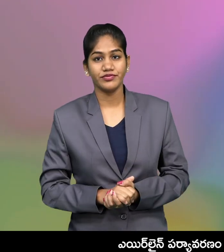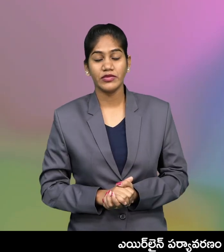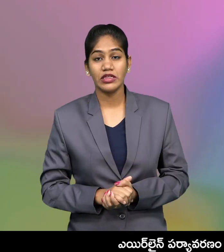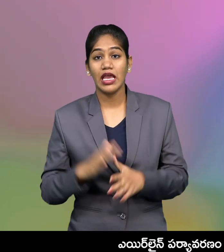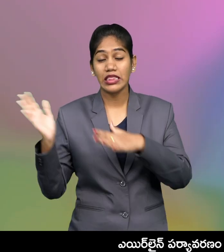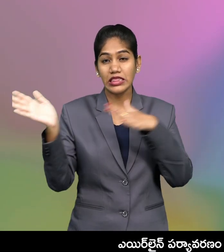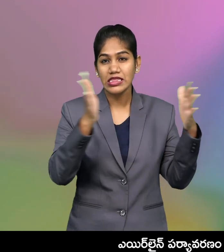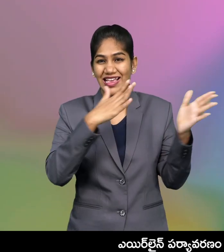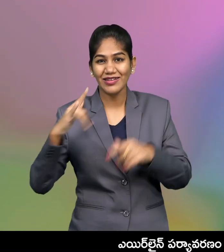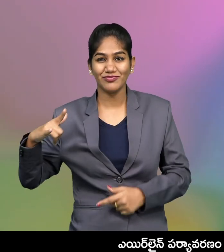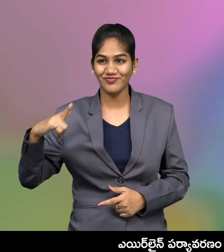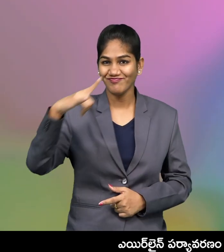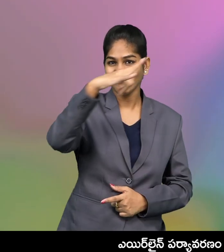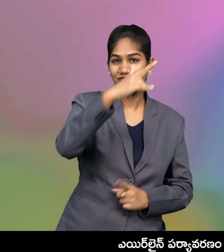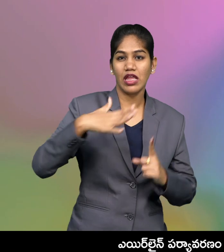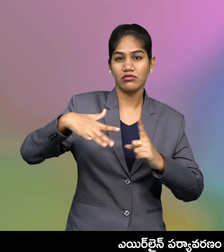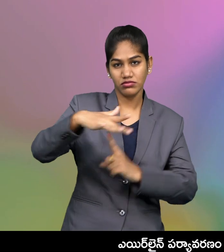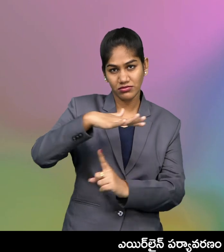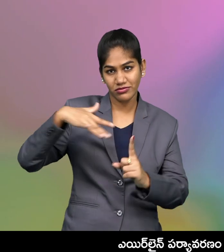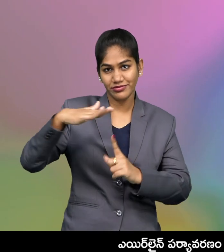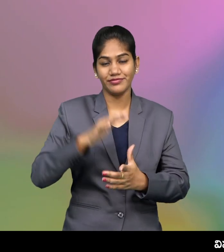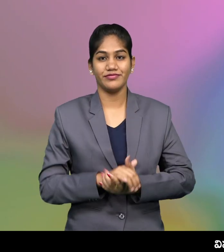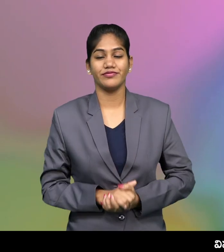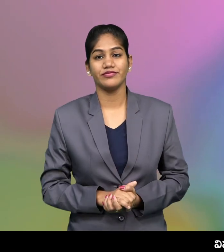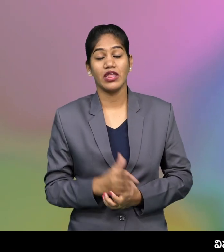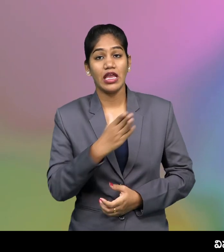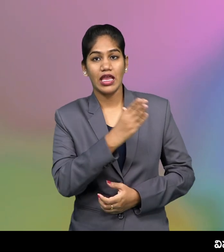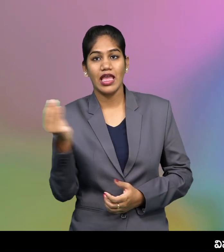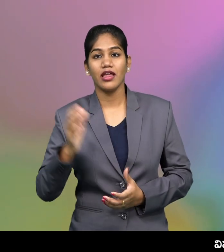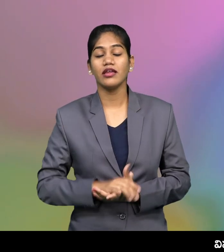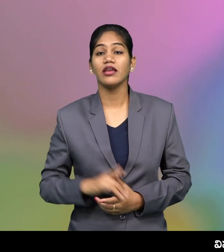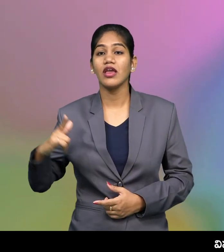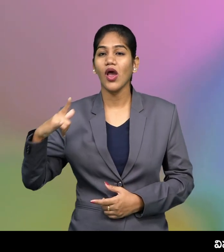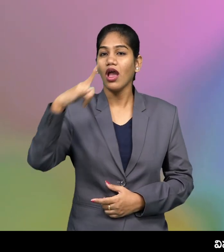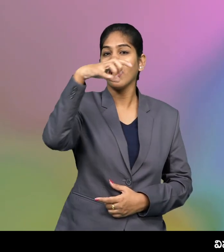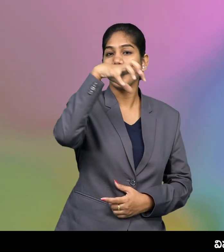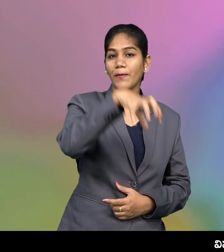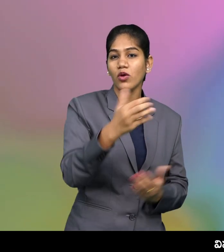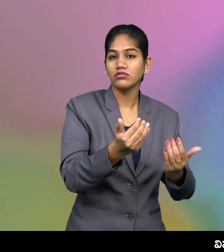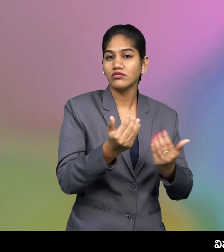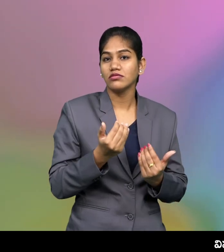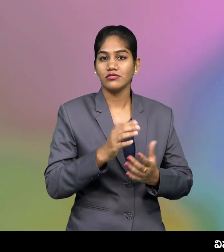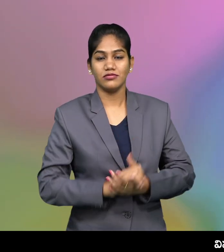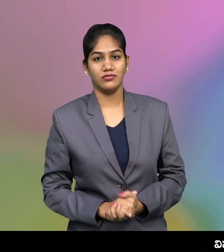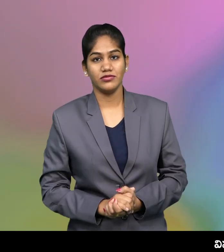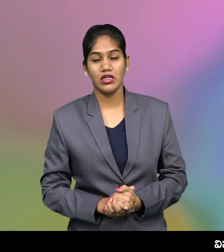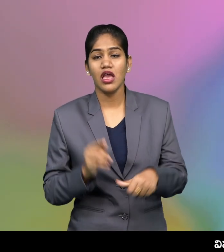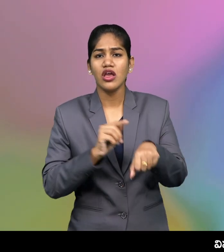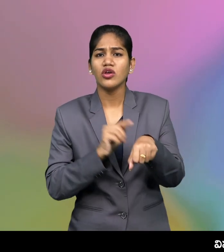విమానాశ్రయ భద్రత వంటి అనేక అంశాలు